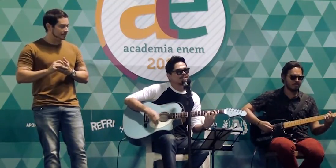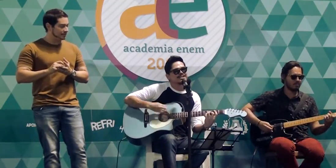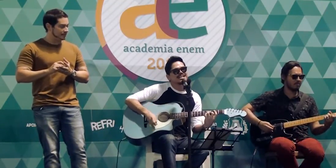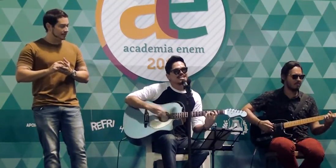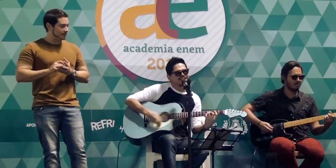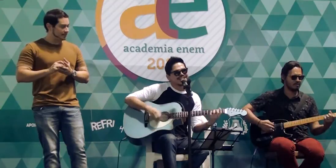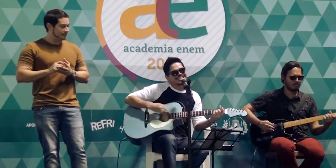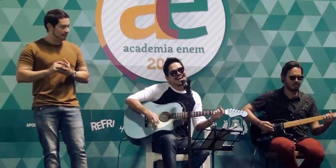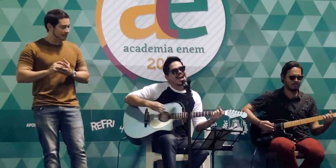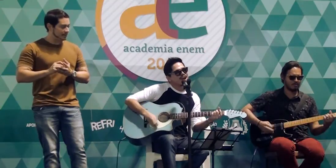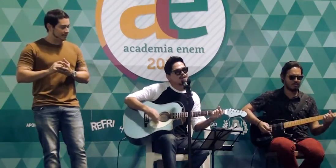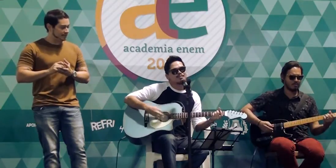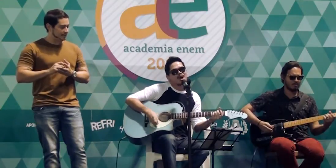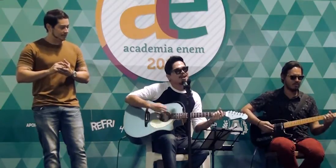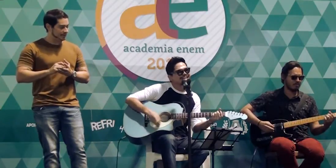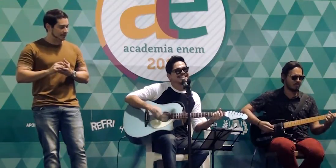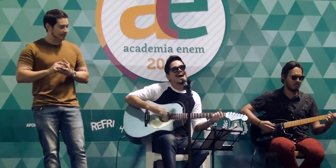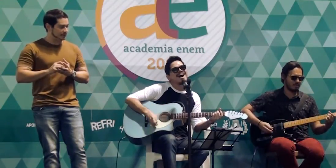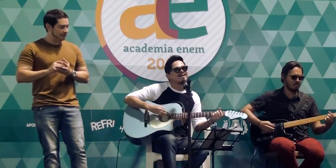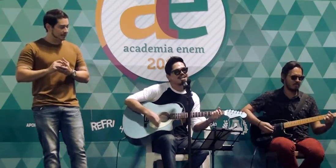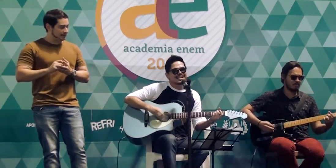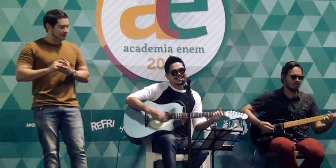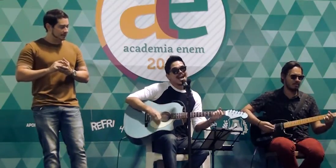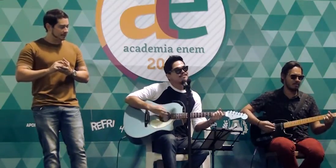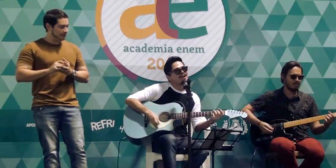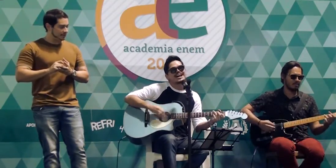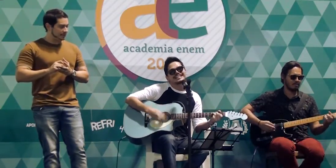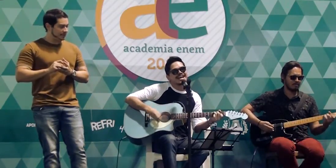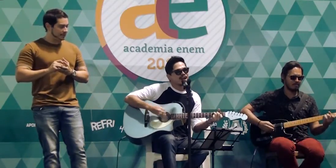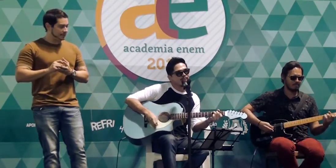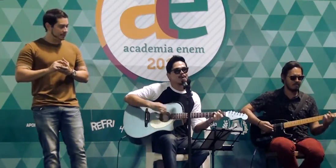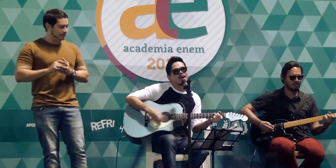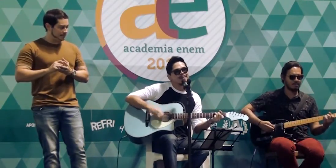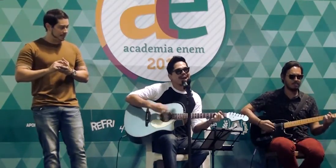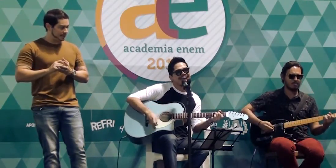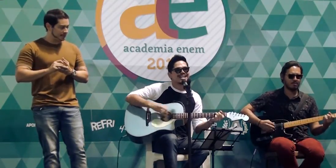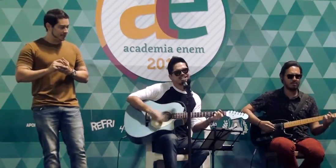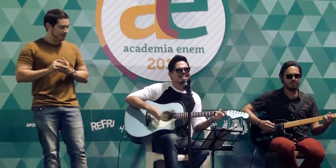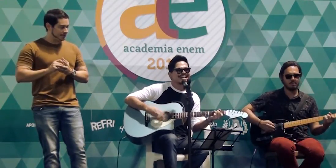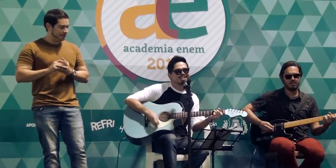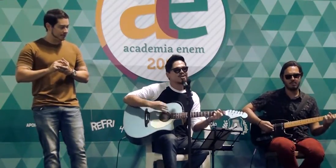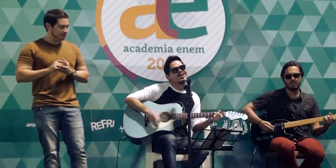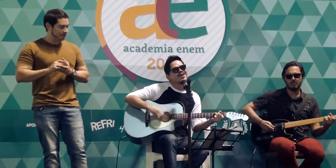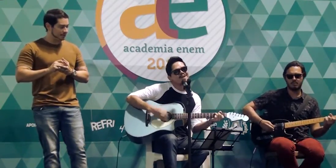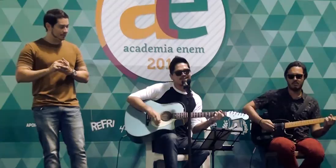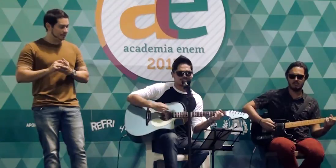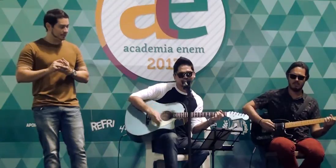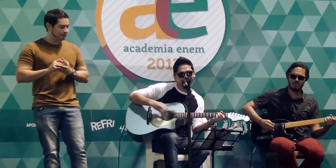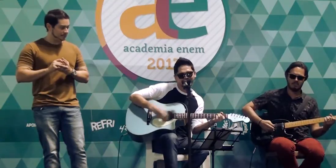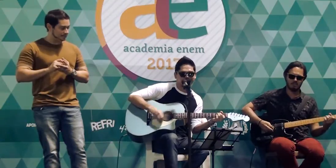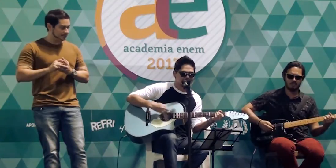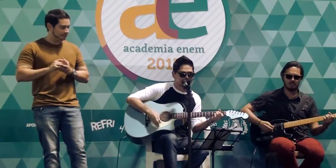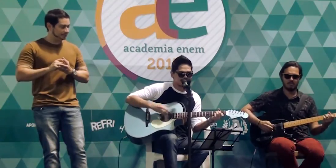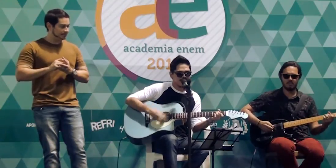prometido ninguém prometeu, nem foi tempo perdido.